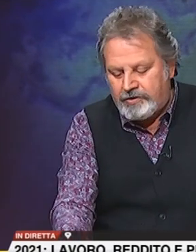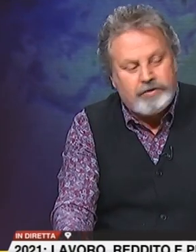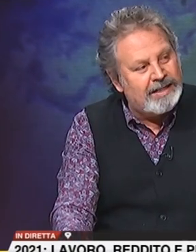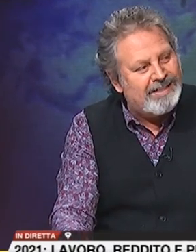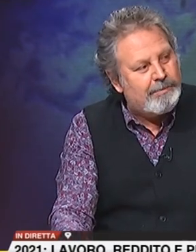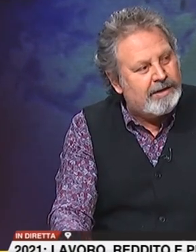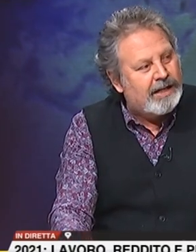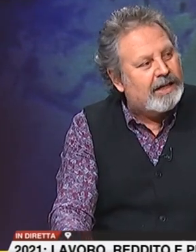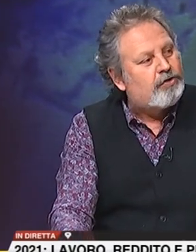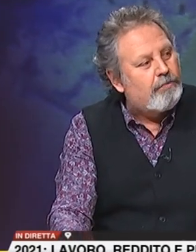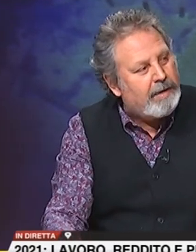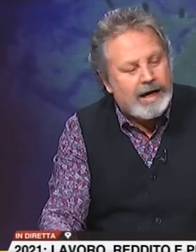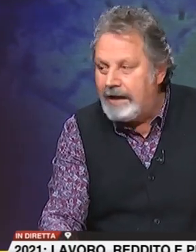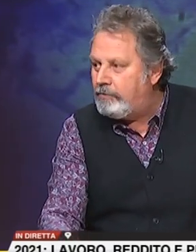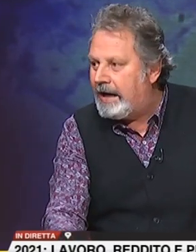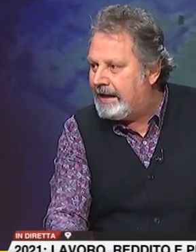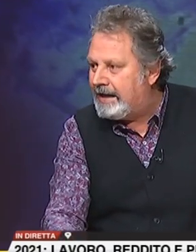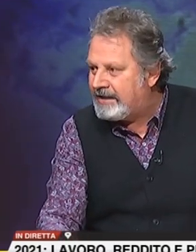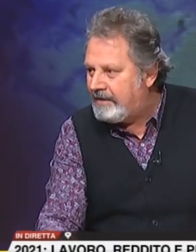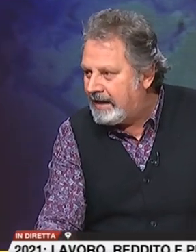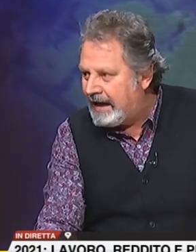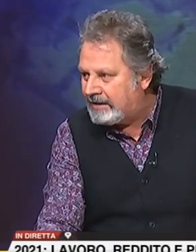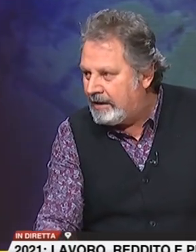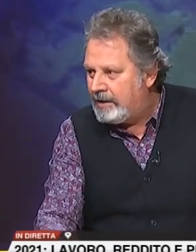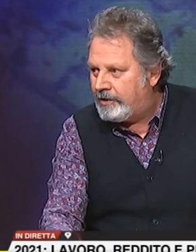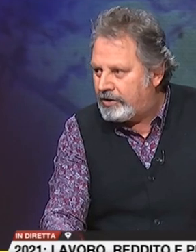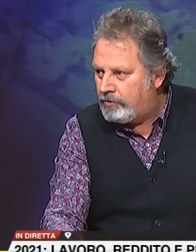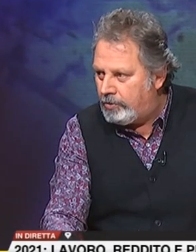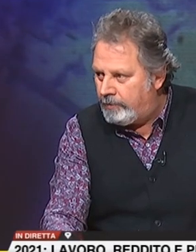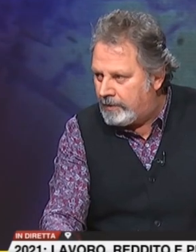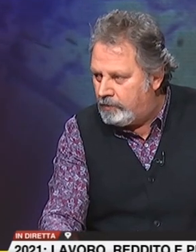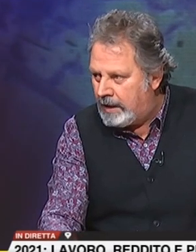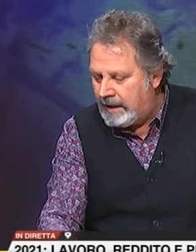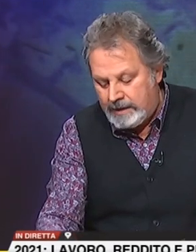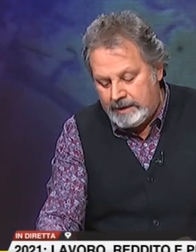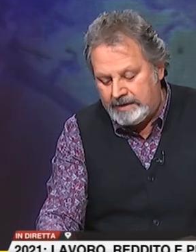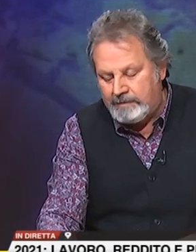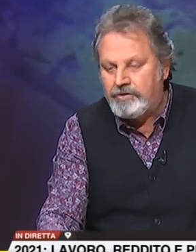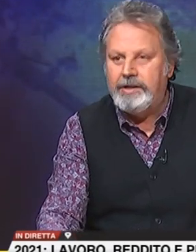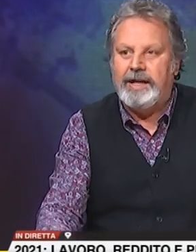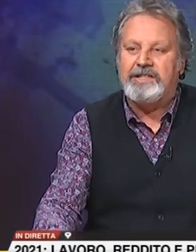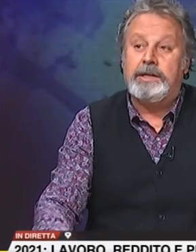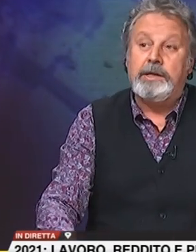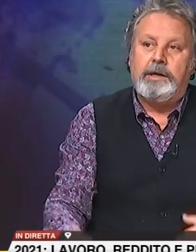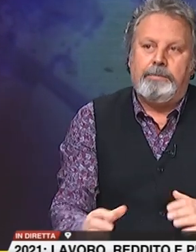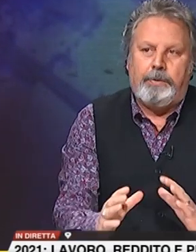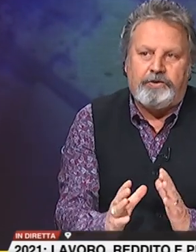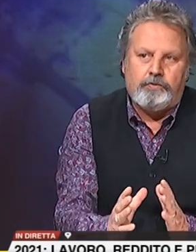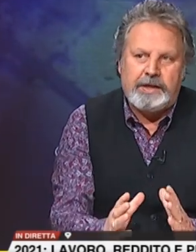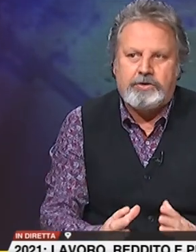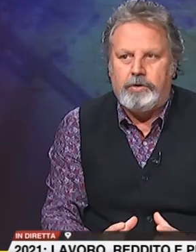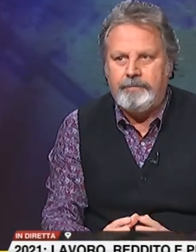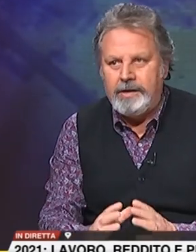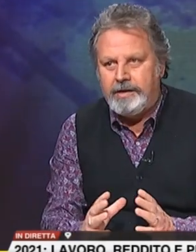quindi sostanzialmente la somma annuale resta invariata, c'è solo una distribuzione diversa. Poi